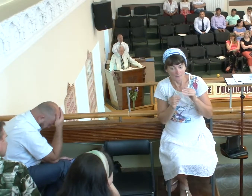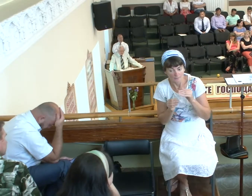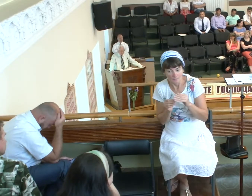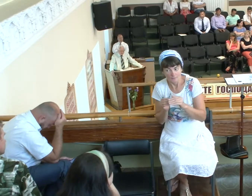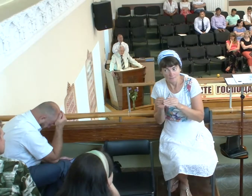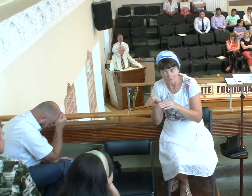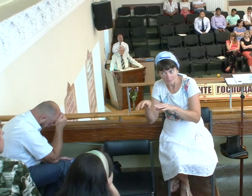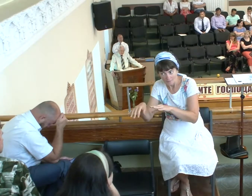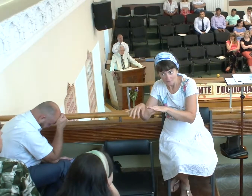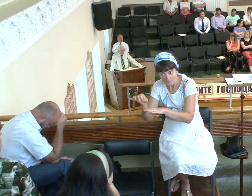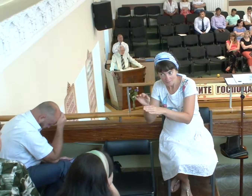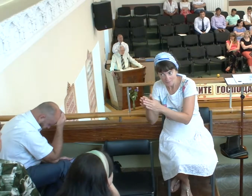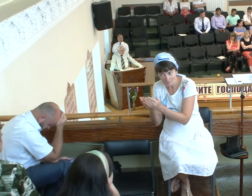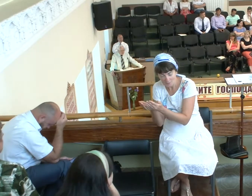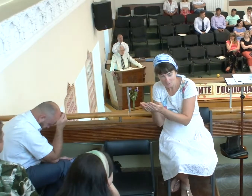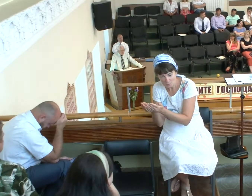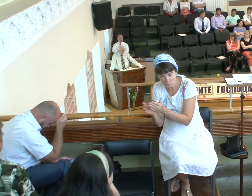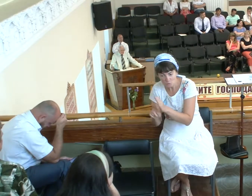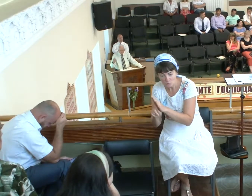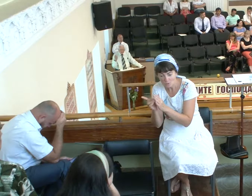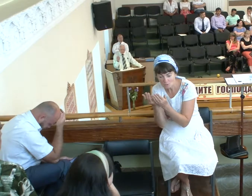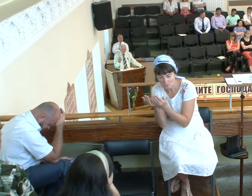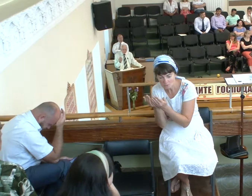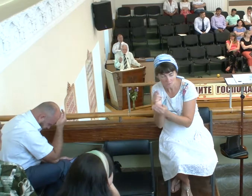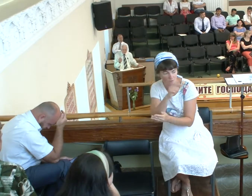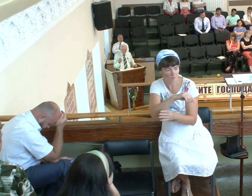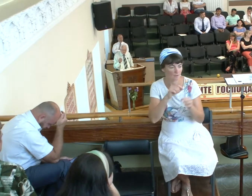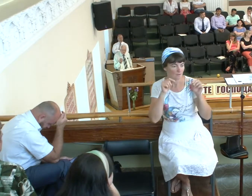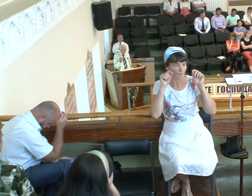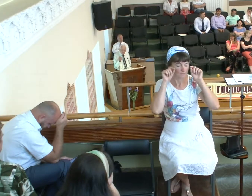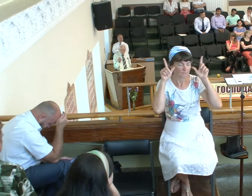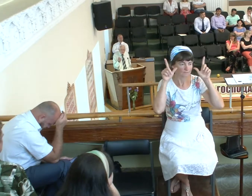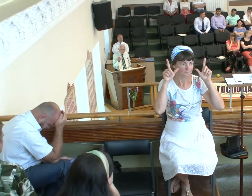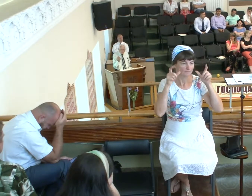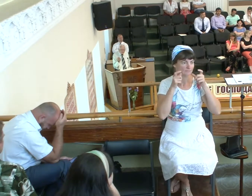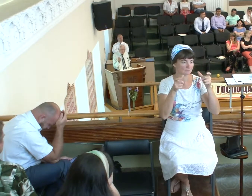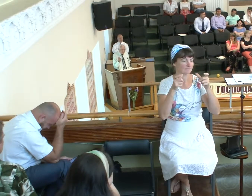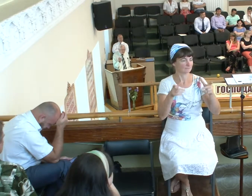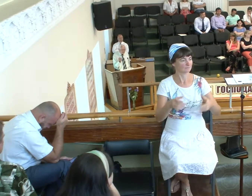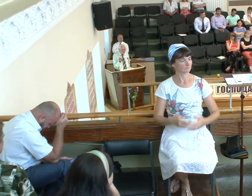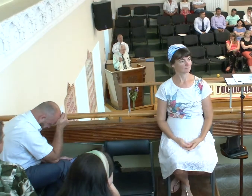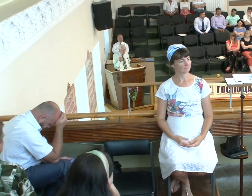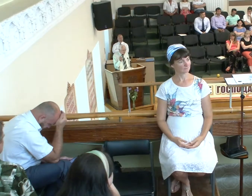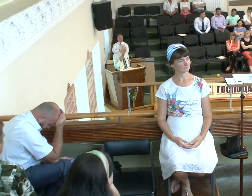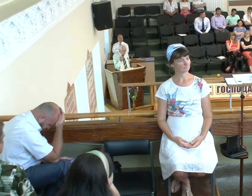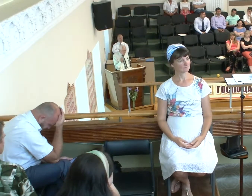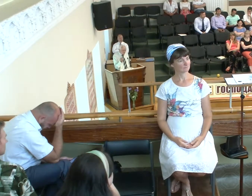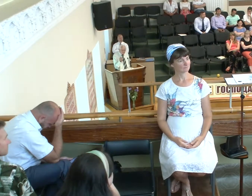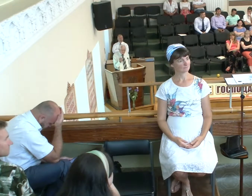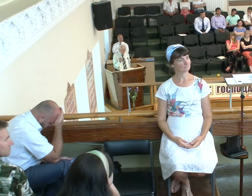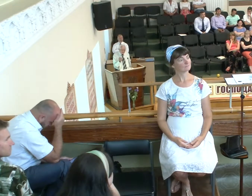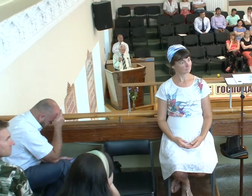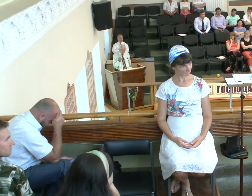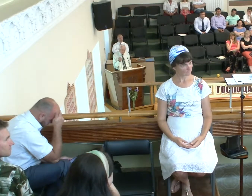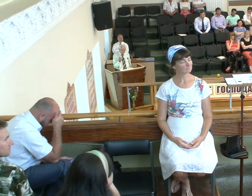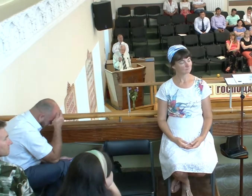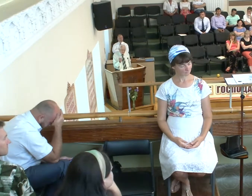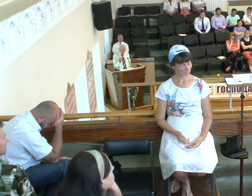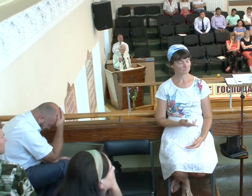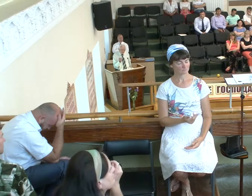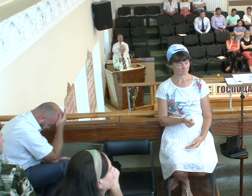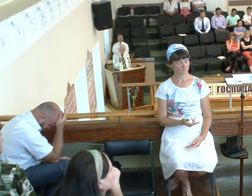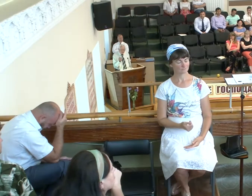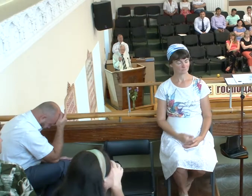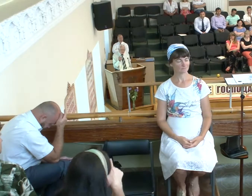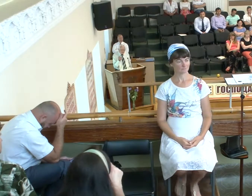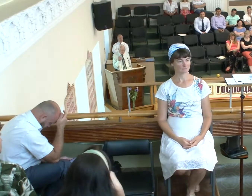не Божьи руки. Друзья дорогие, но это говорит о том, что дьявол очень боится, чтобы люди читали Божью